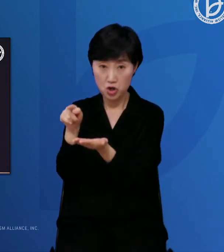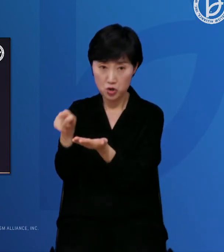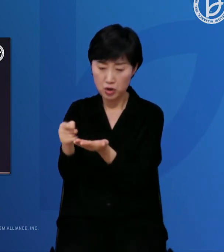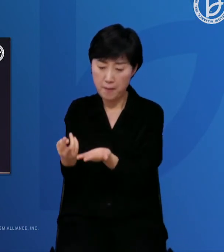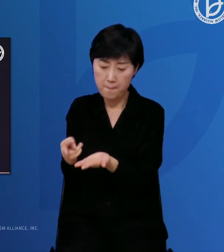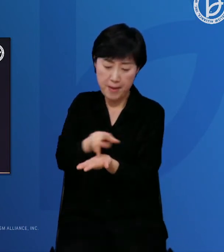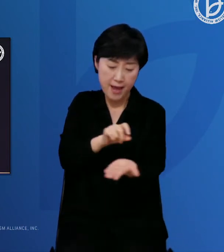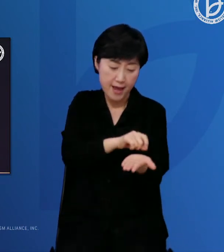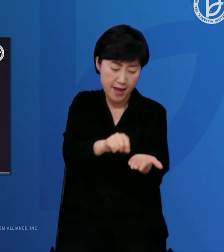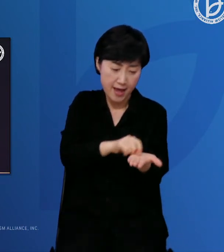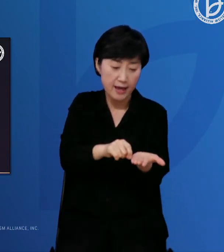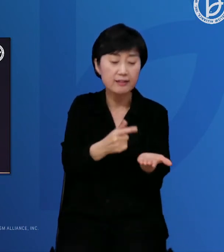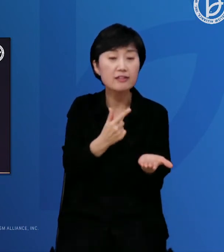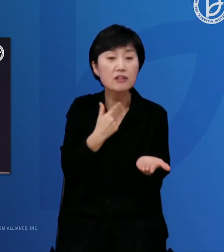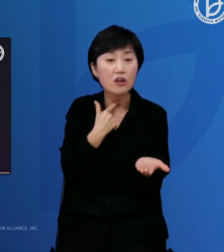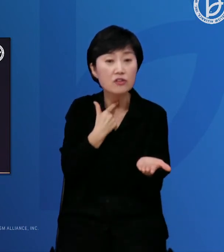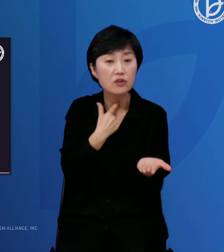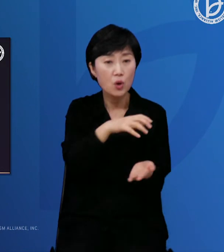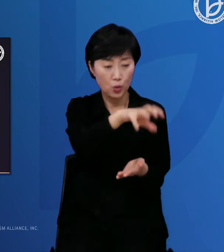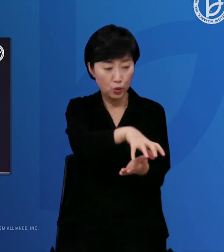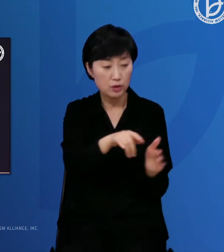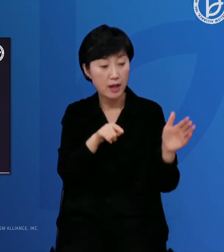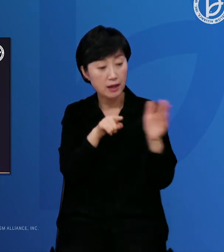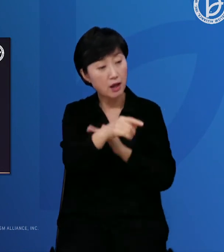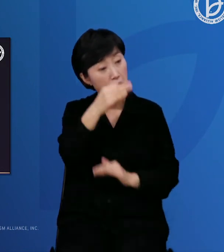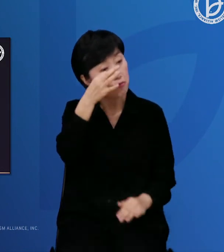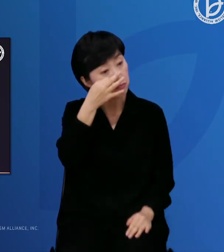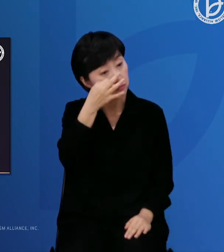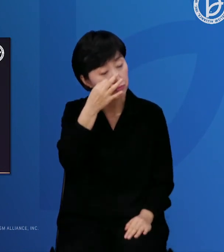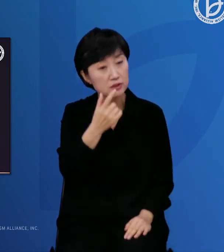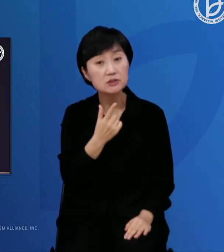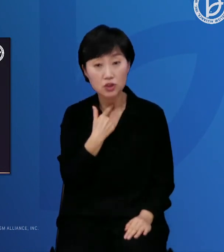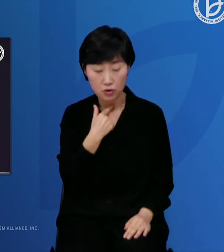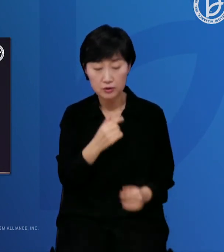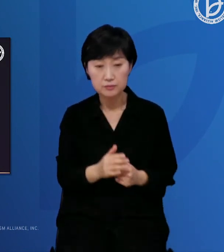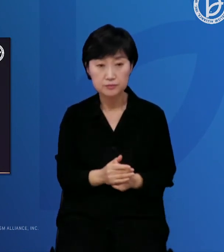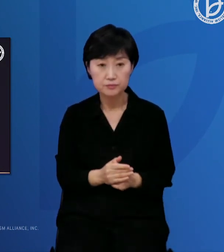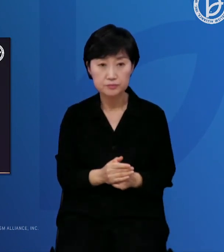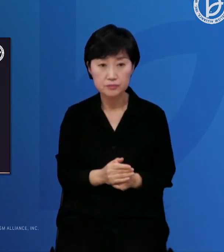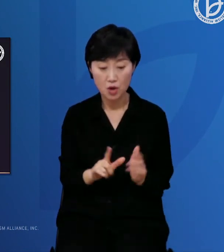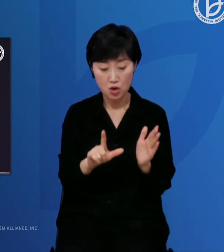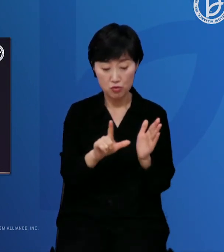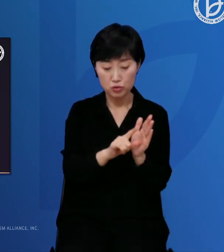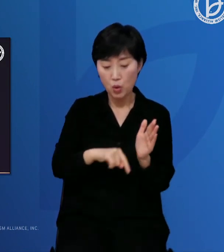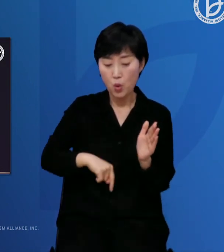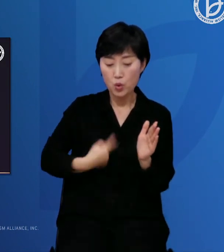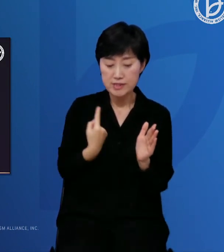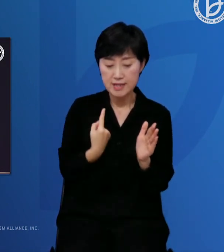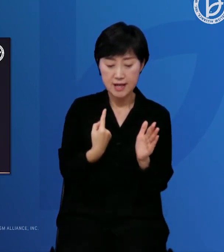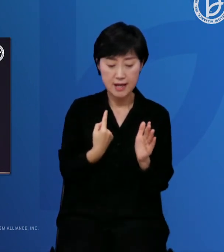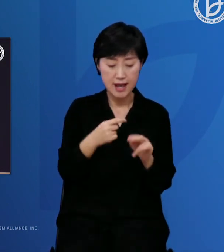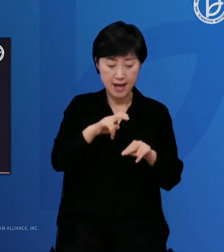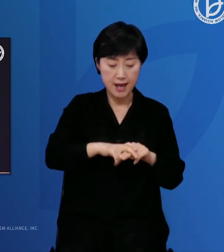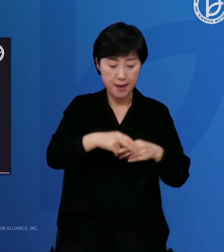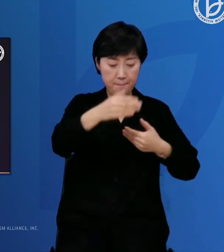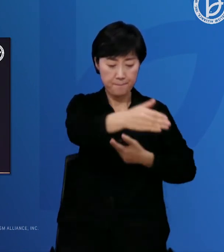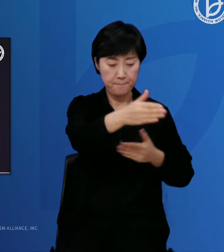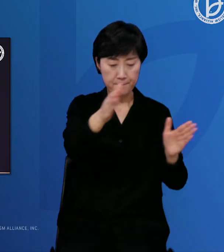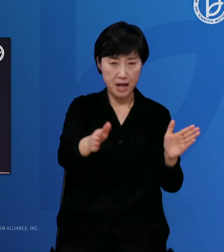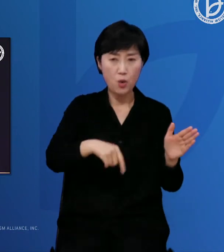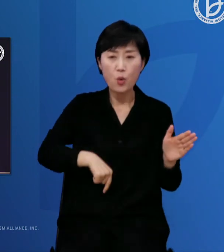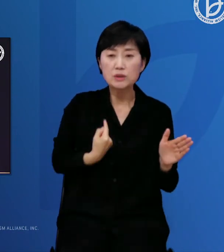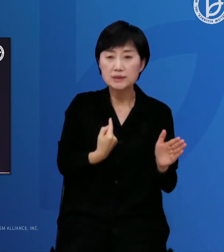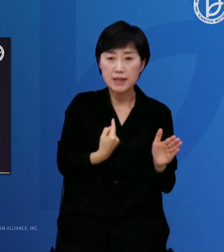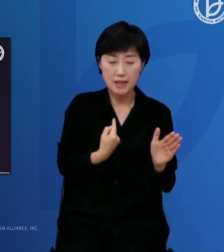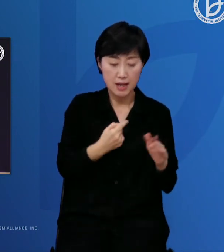opportunity to visit the castle where Martin Luther translated the Bible. 혼자만 있을 수 있는 딱 방이 있어요. And there was a separate